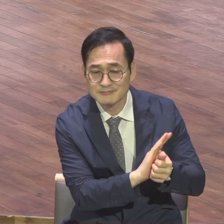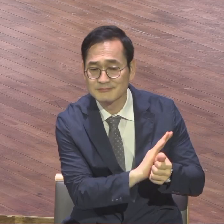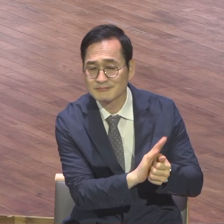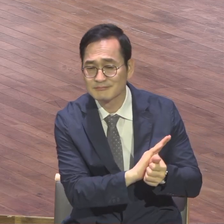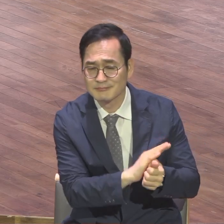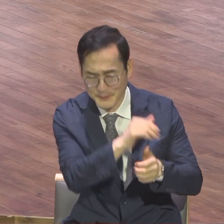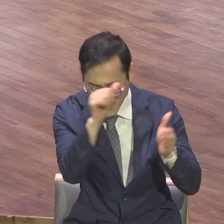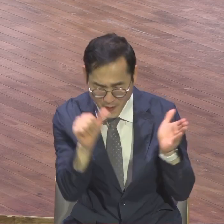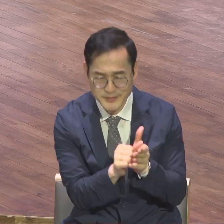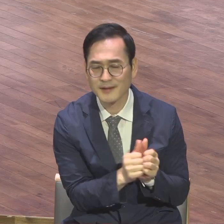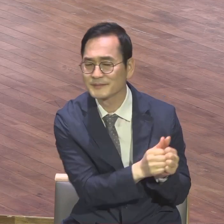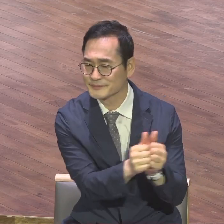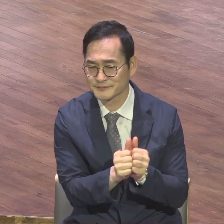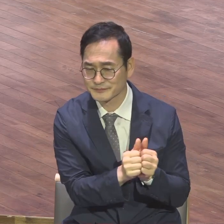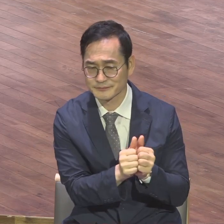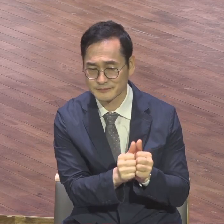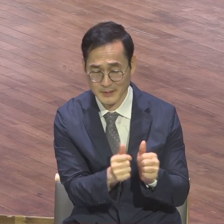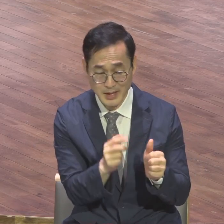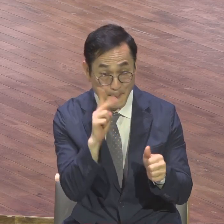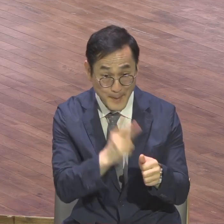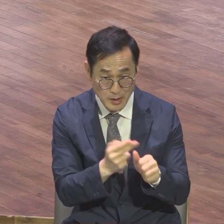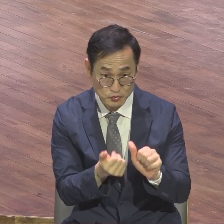보면